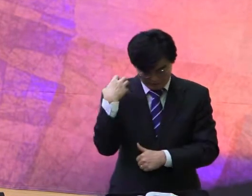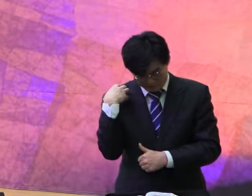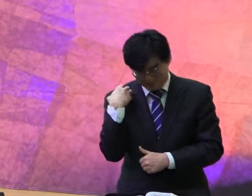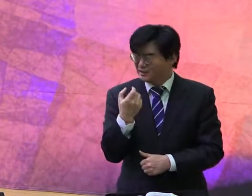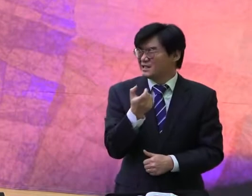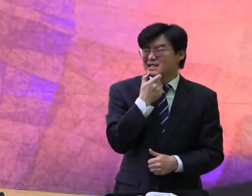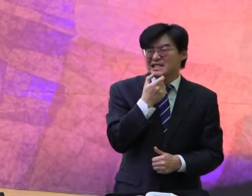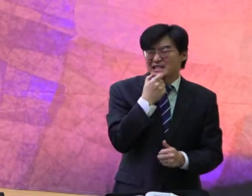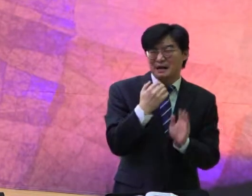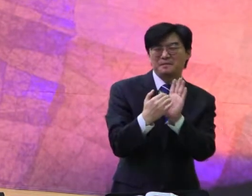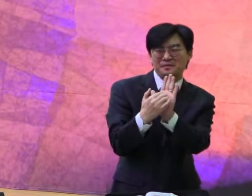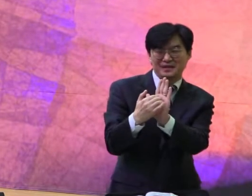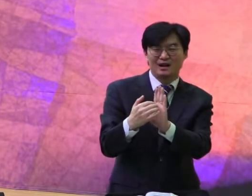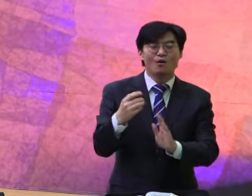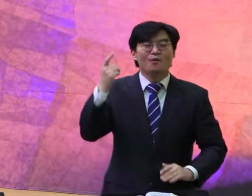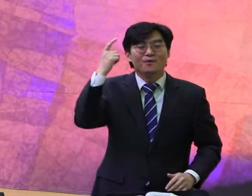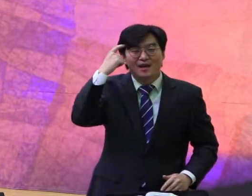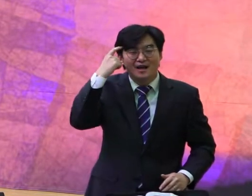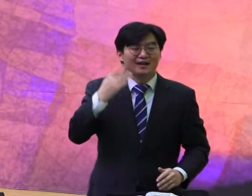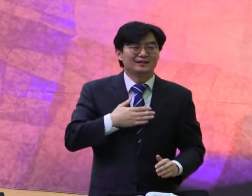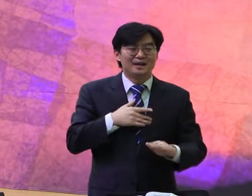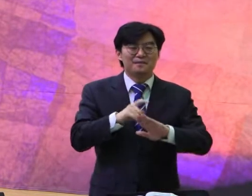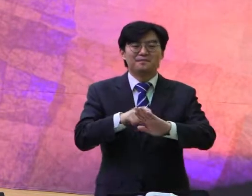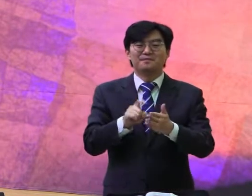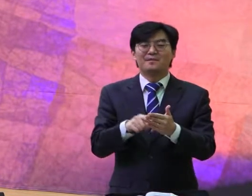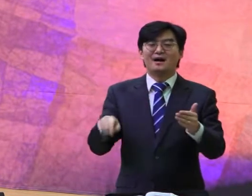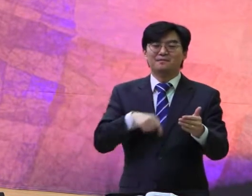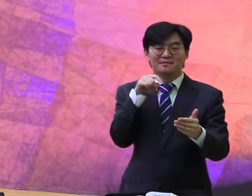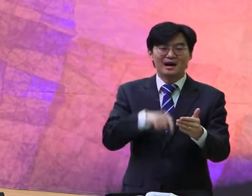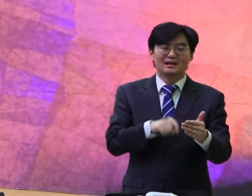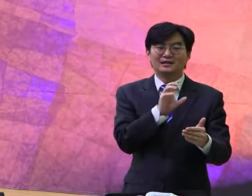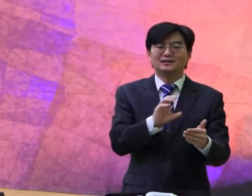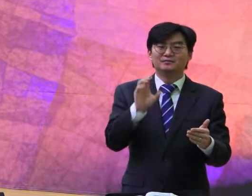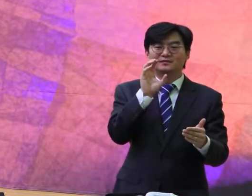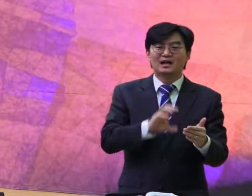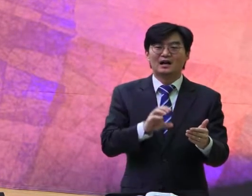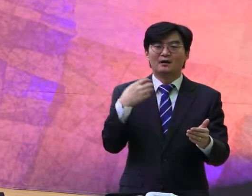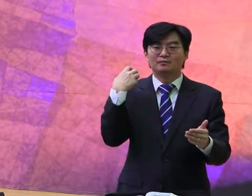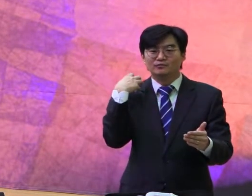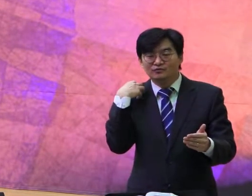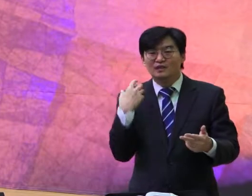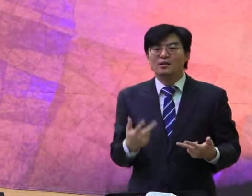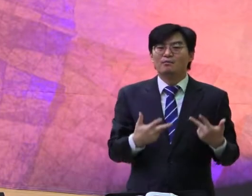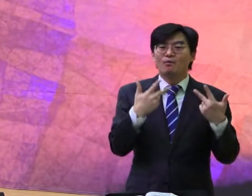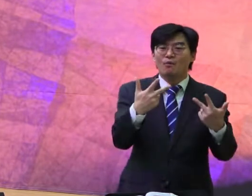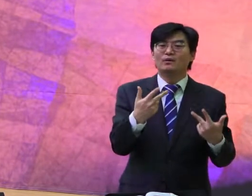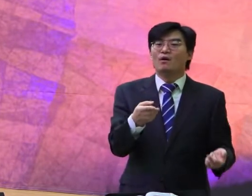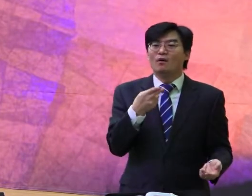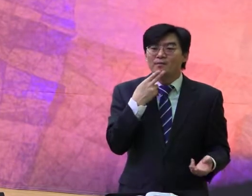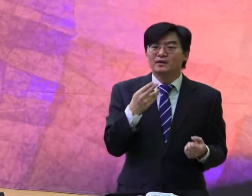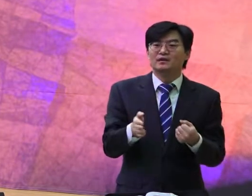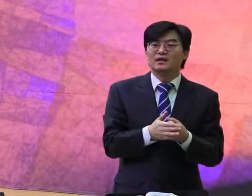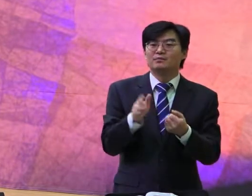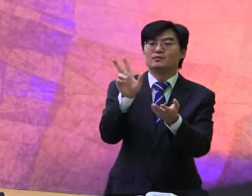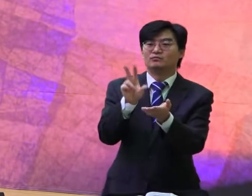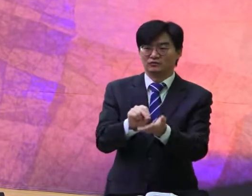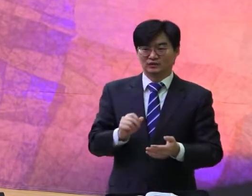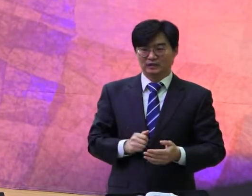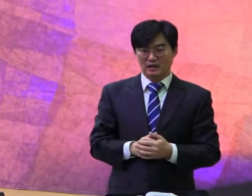것입니다. 십자가 없이 영광만 쫓기 때문에 늘 그 신앙은 공허하고 괴로운